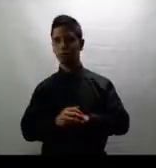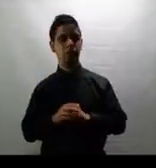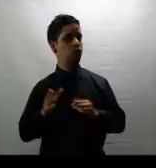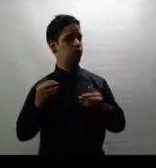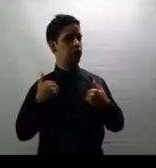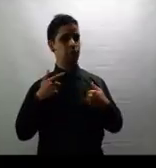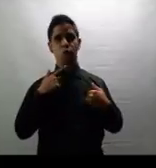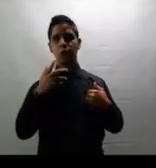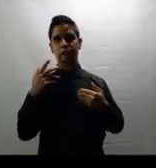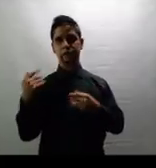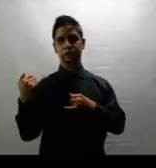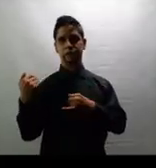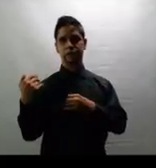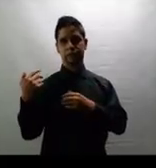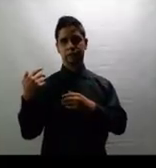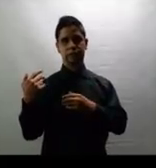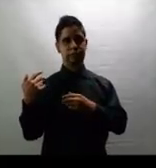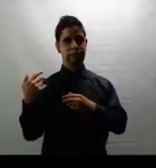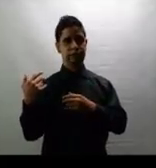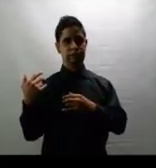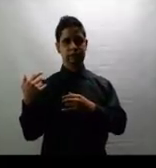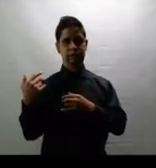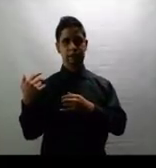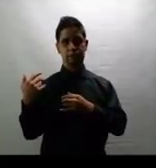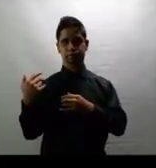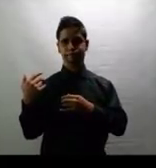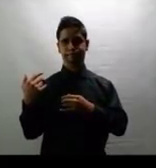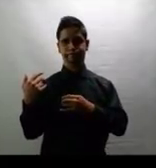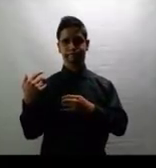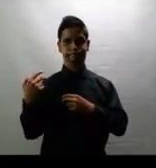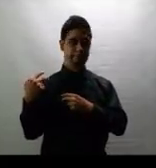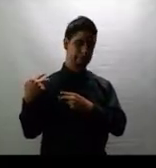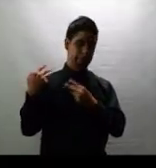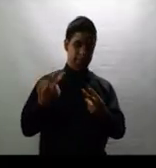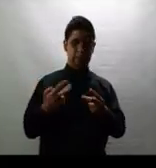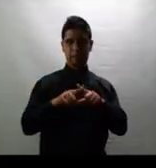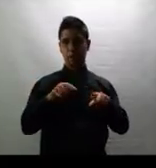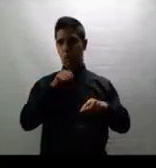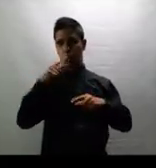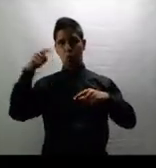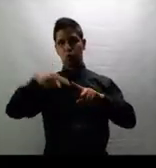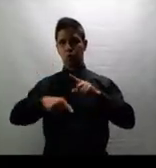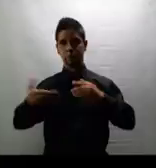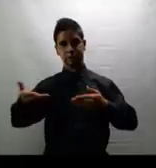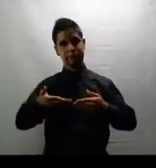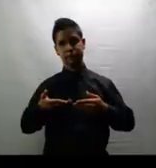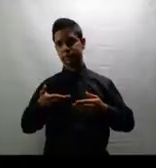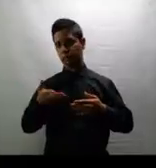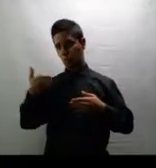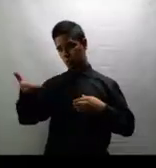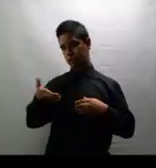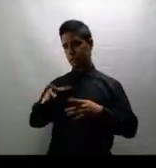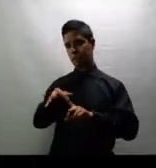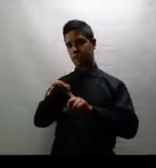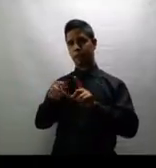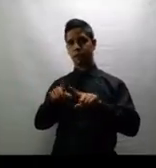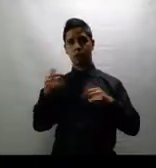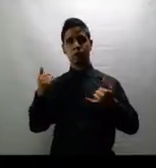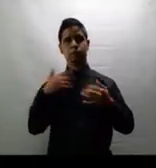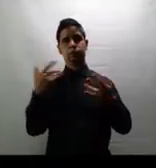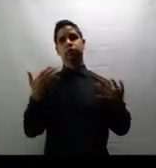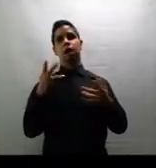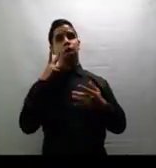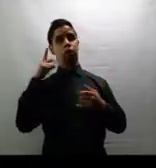invitado estamos todavía esperando a ver qué pasó no no sabemos algo algo le pasó no sabemos bestiales pero estamos aquí esperando